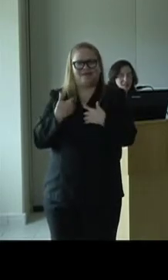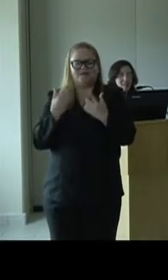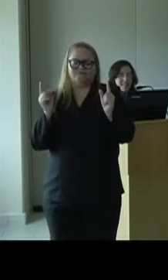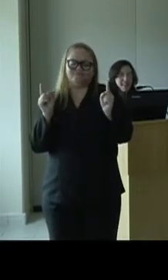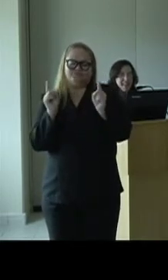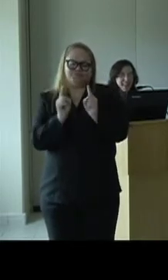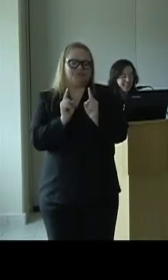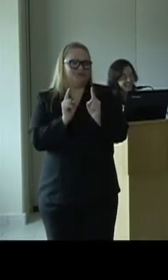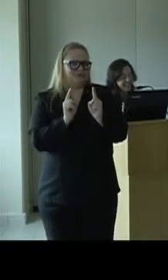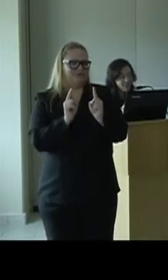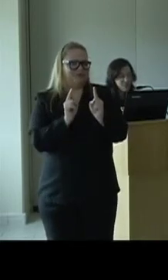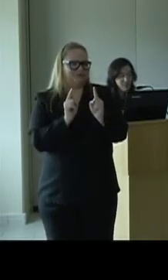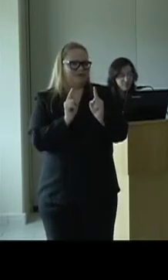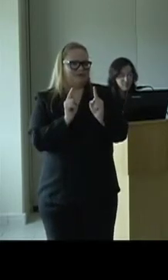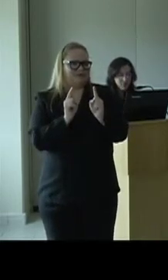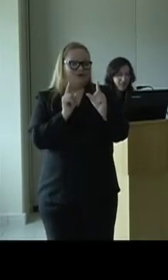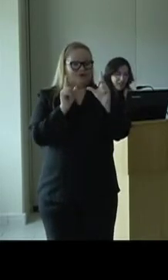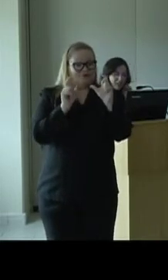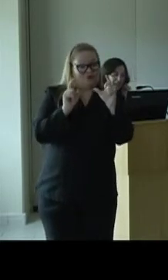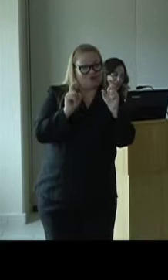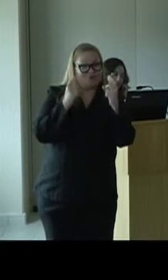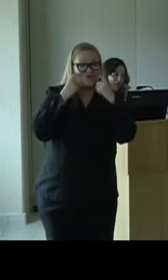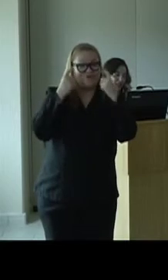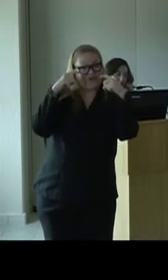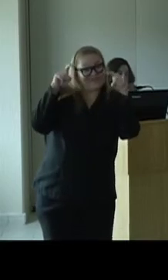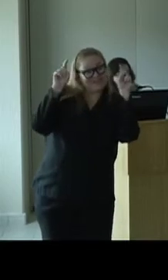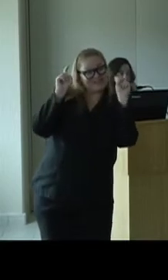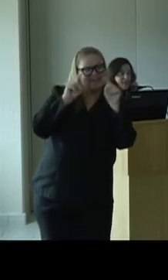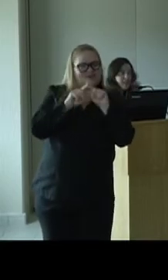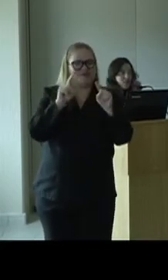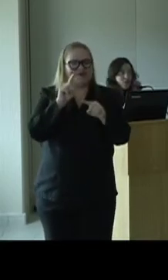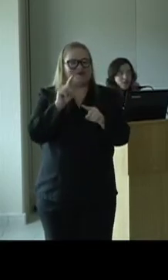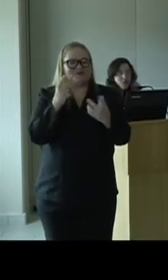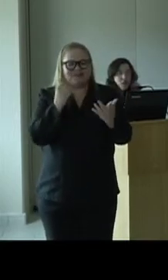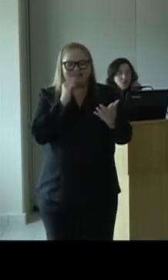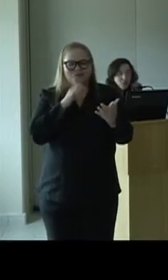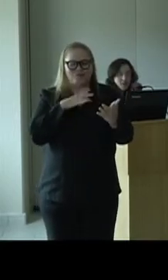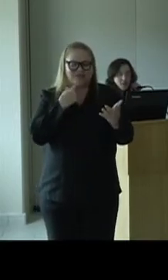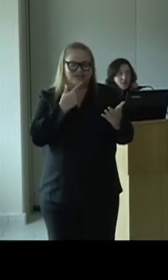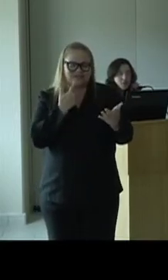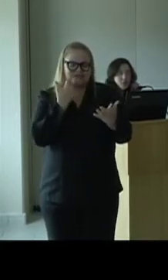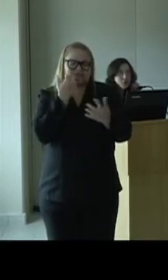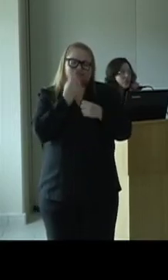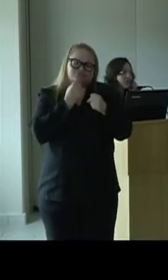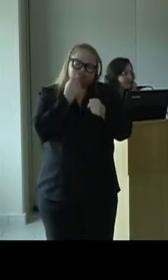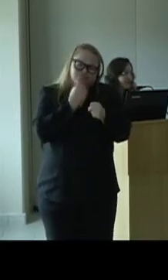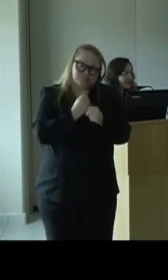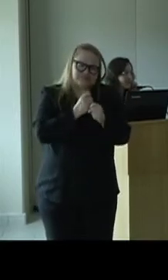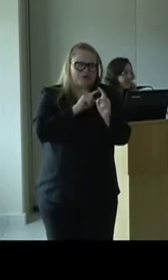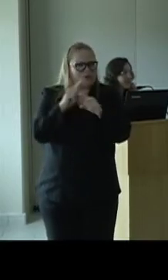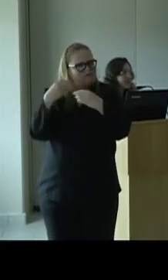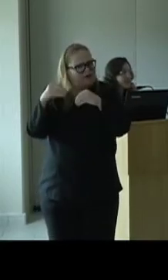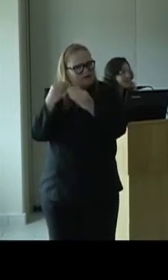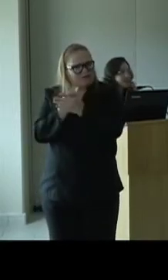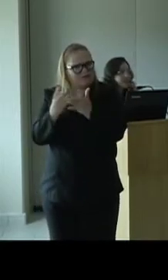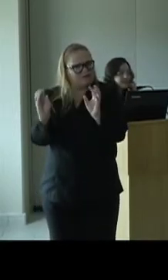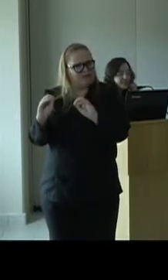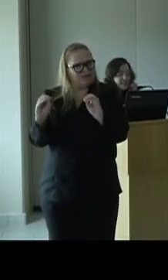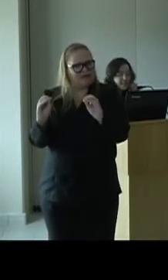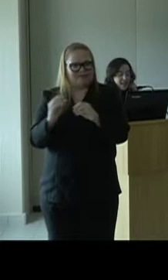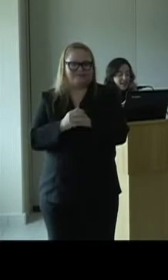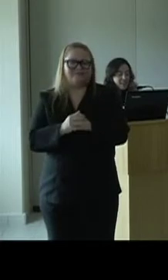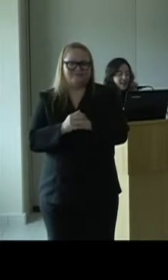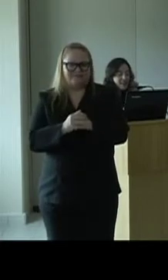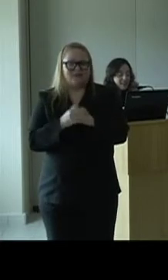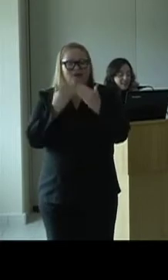foto con ella y era así como que famosa. Pero ella dice que tenía todos esos años sin ir a un centro comercial también. Así